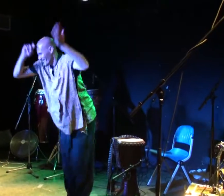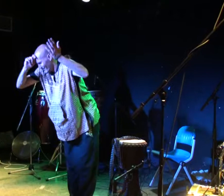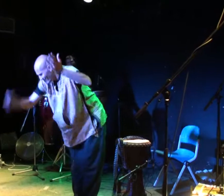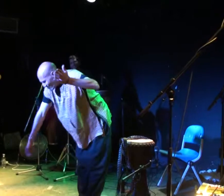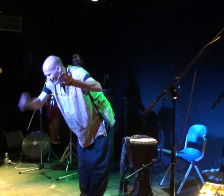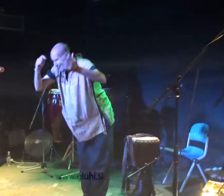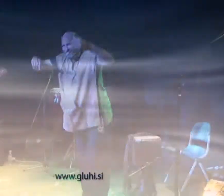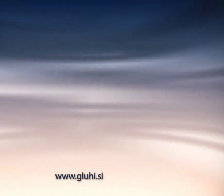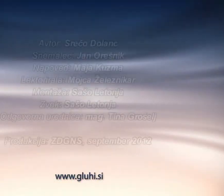Hvala.